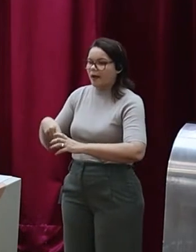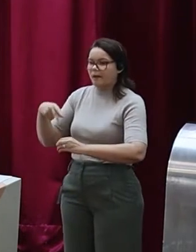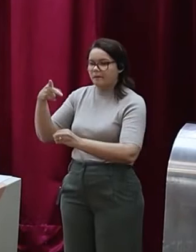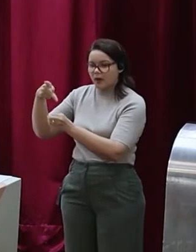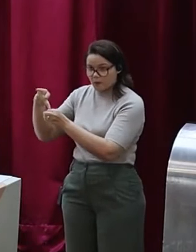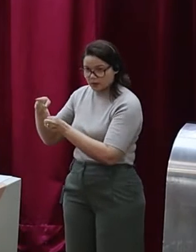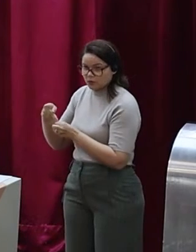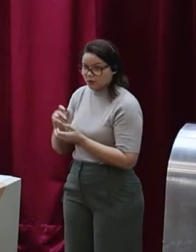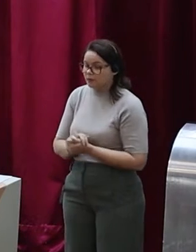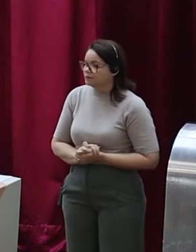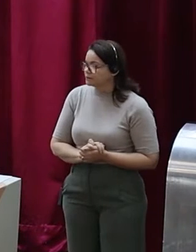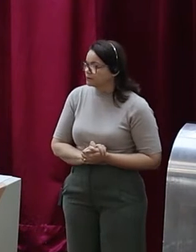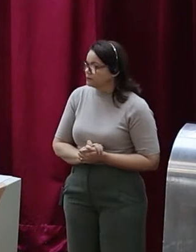libro.